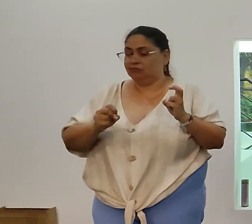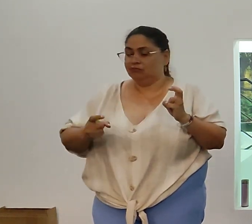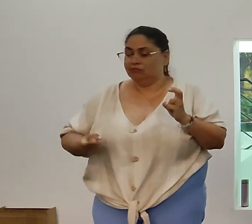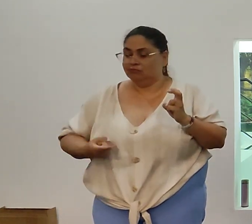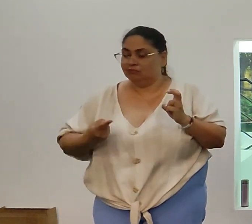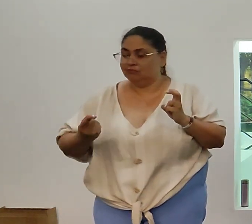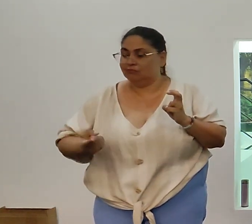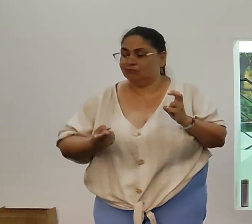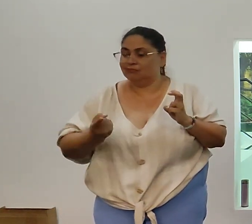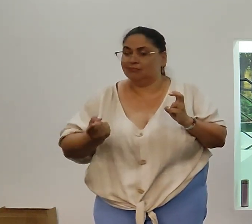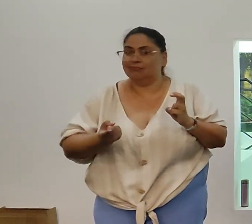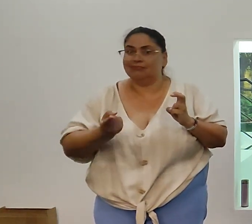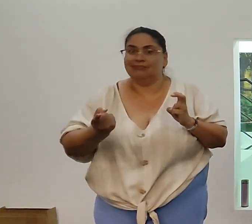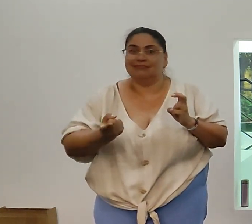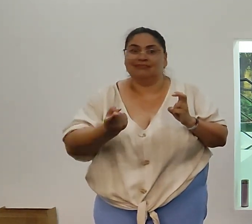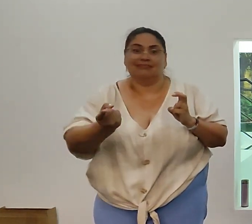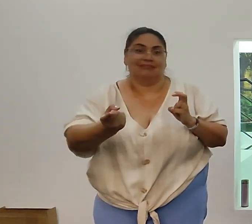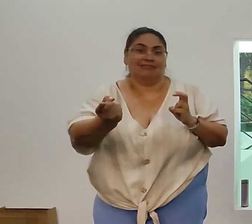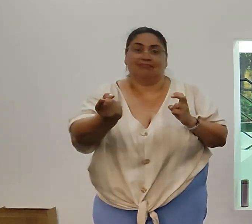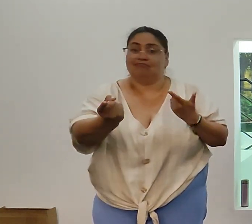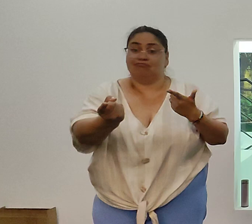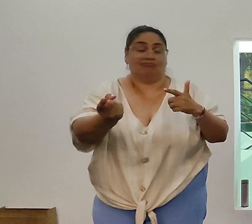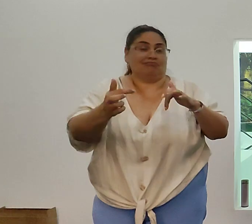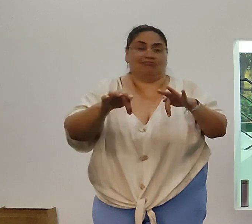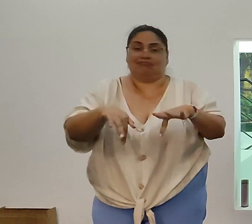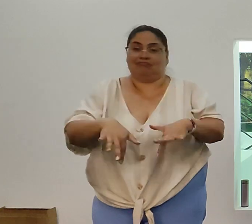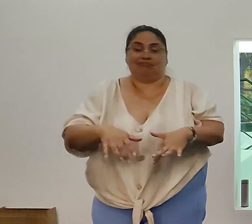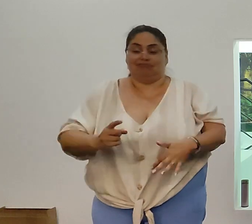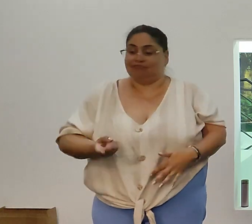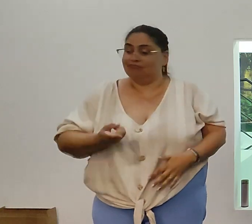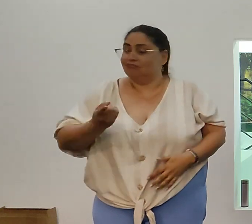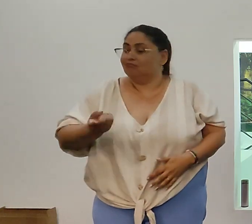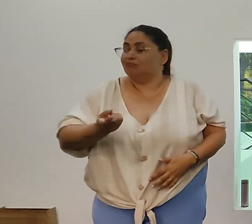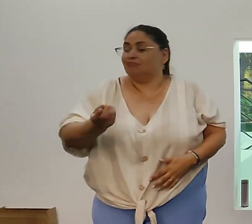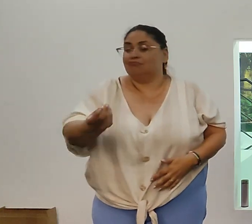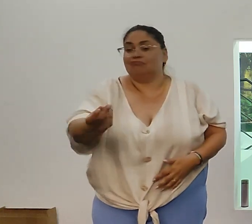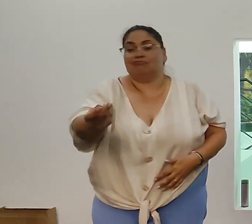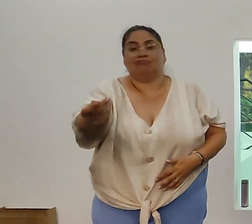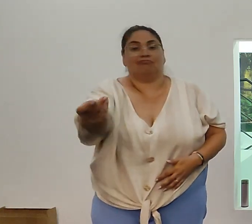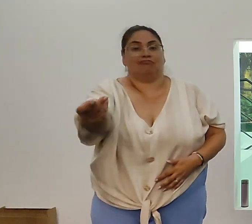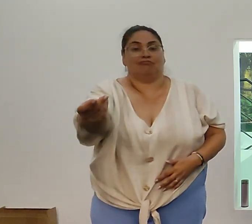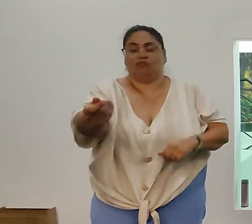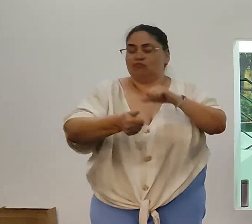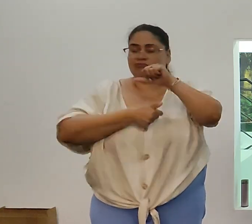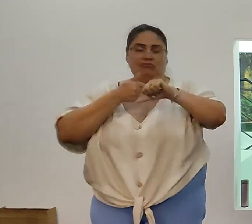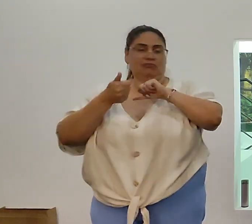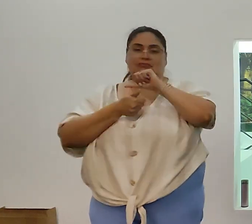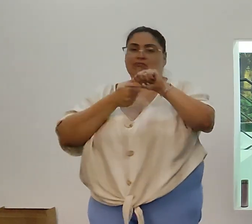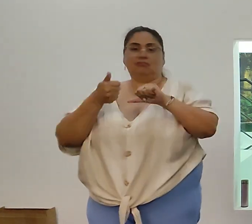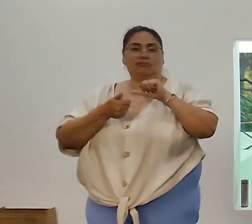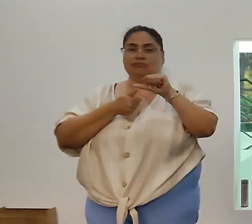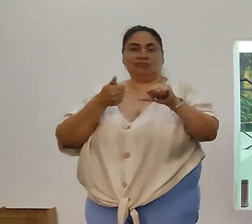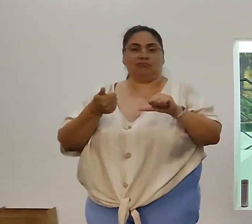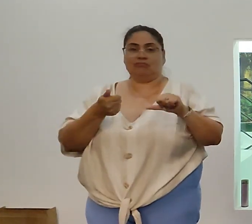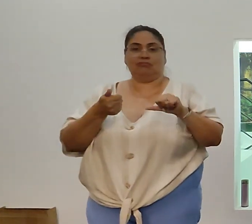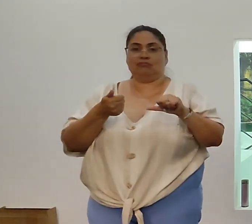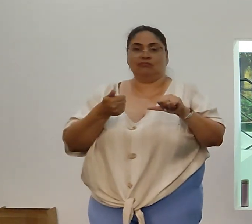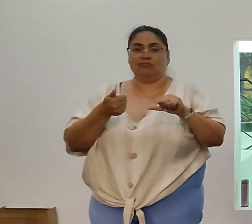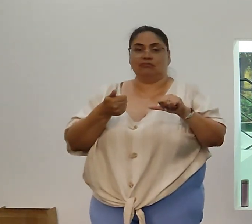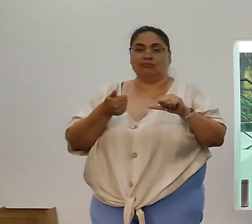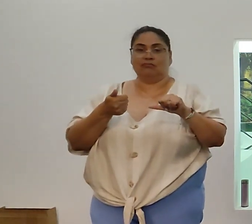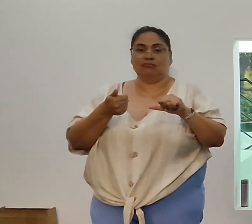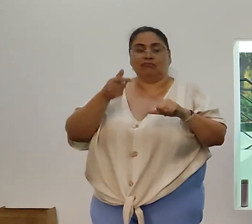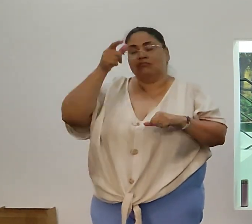O infinito, ele é algo que não tem fim. Não tem a possibilidade de mudança, não tem a possibilidade de